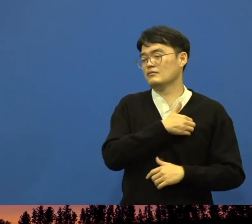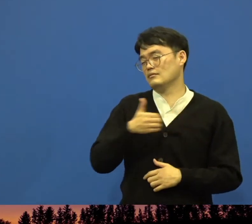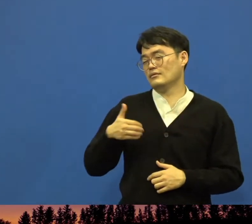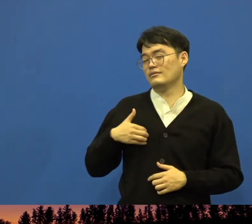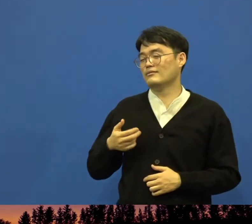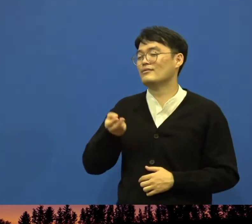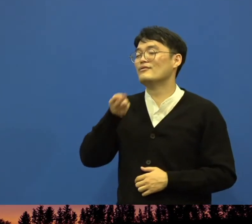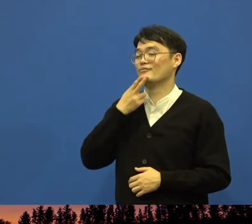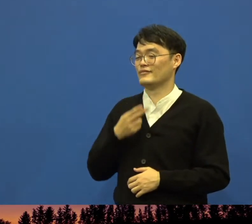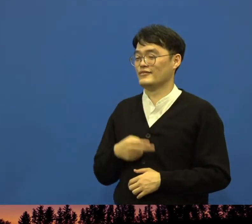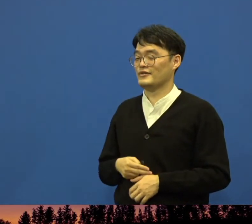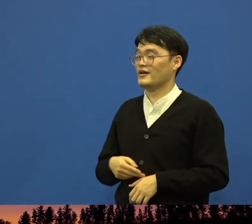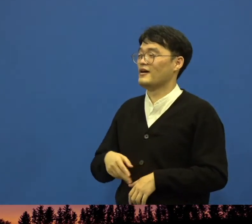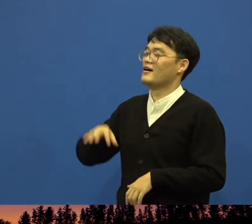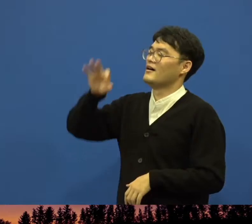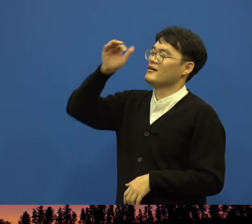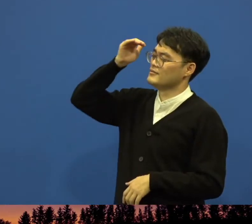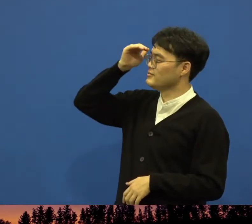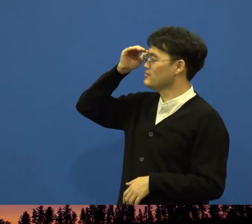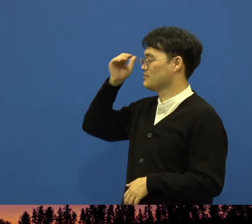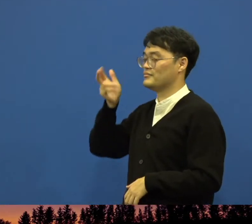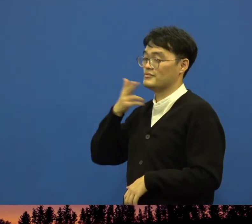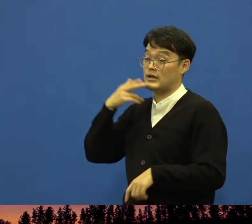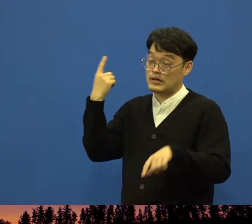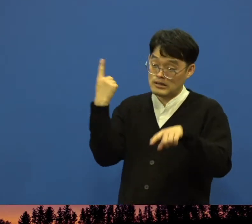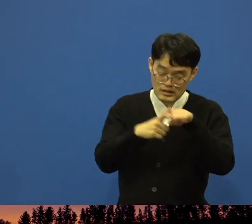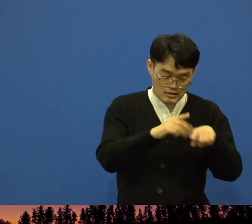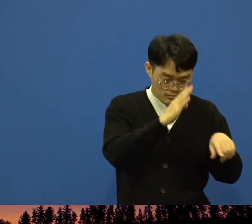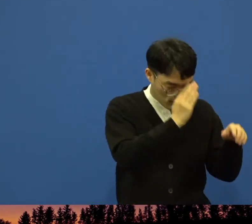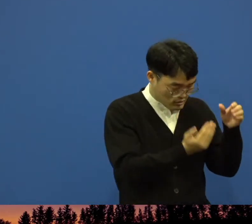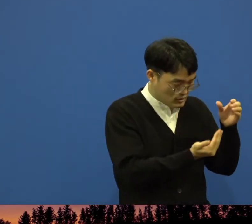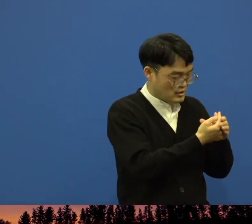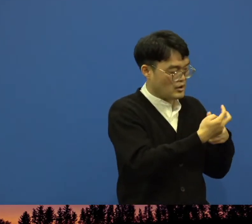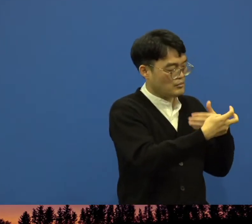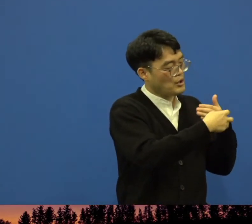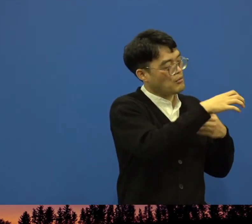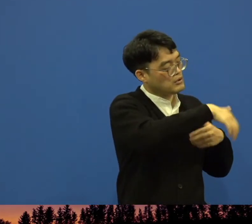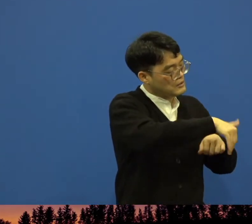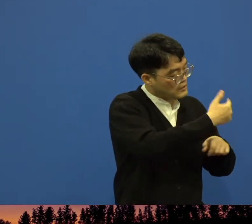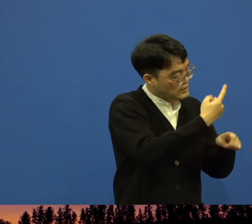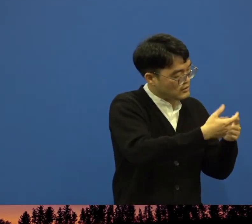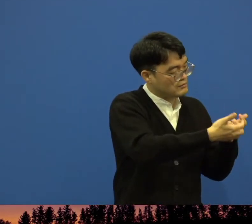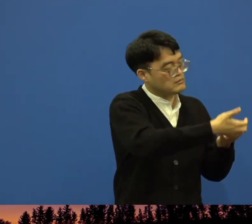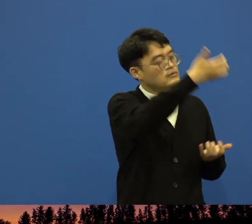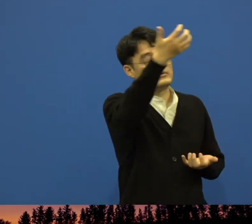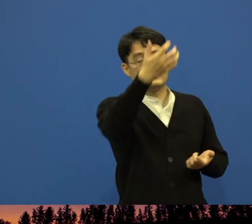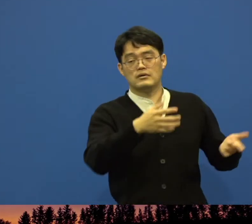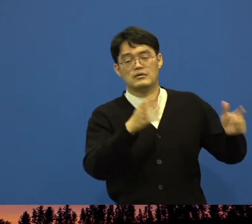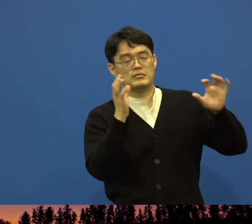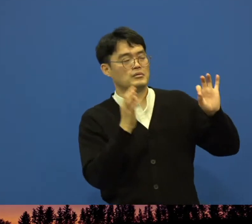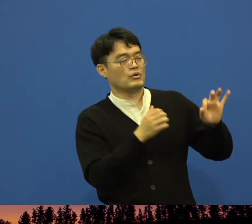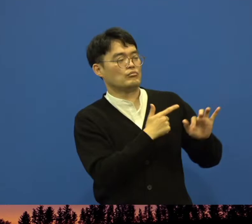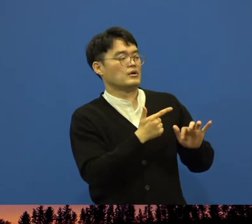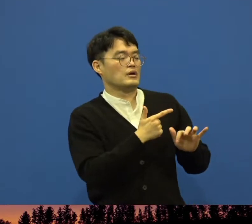그러니까 그러다가 뭐 어느 날 뭐 병들고 뭐 병원 다니다가 뭐 돌아가시고 그래요. 얼마나 안타까운지 몰라요.